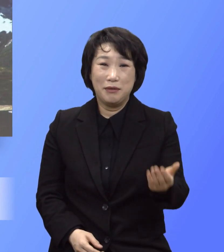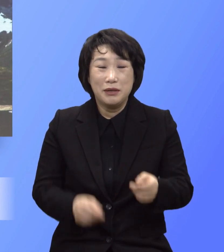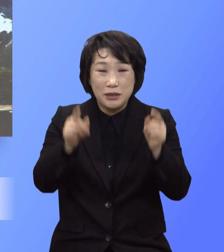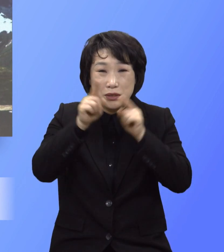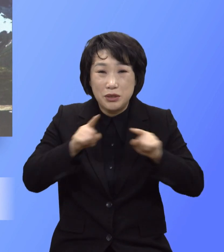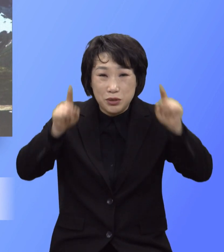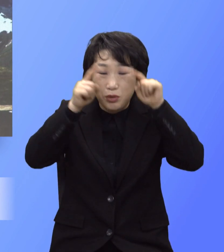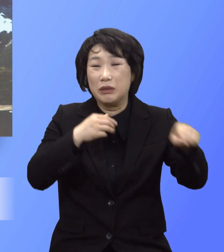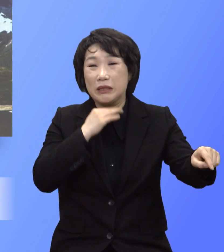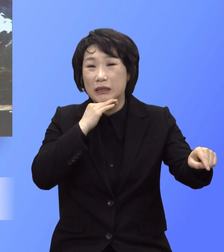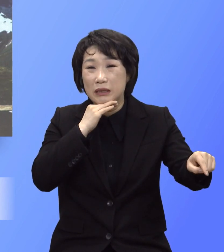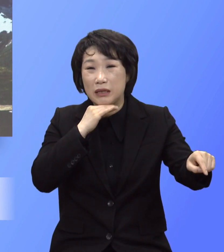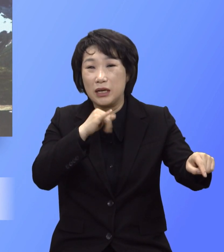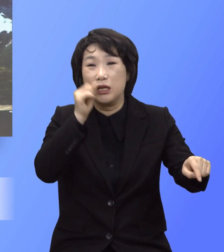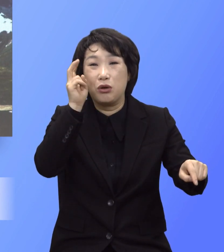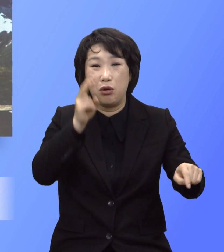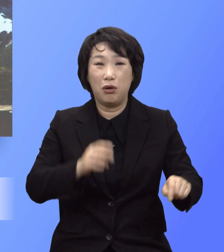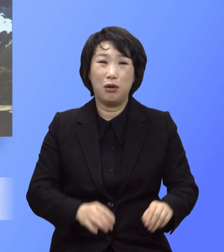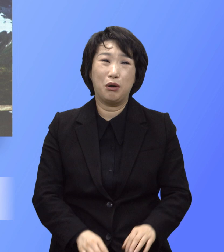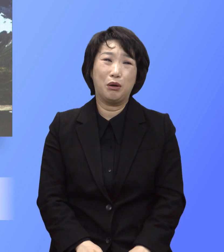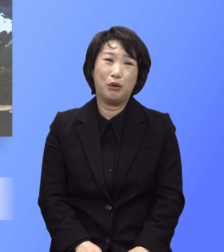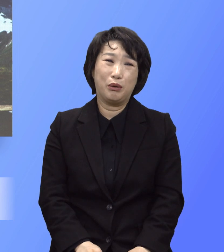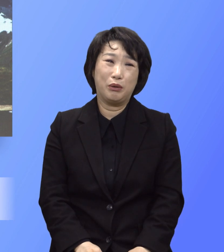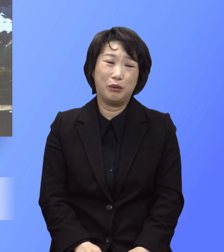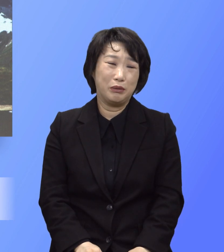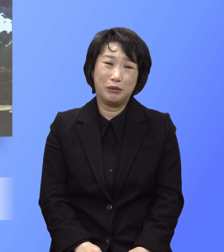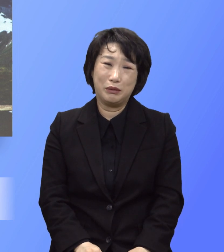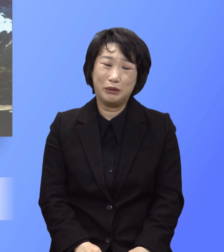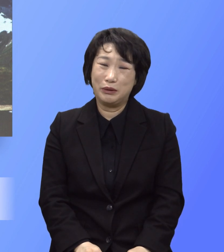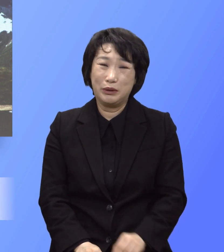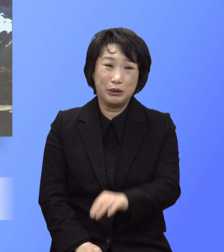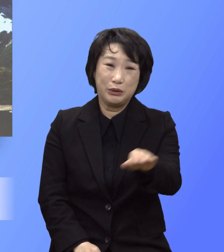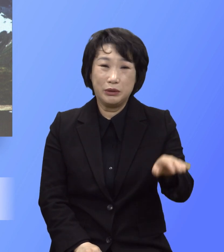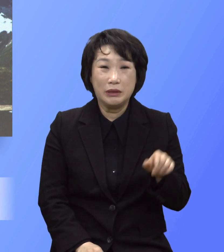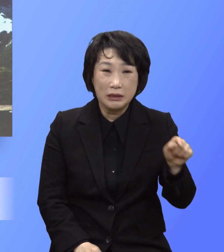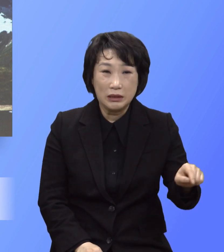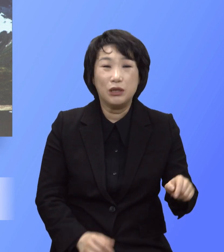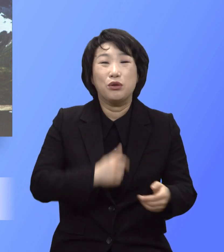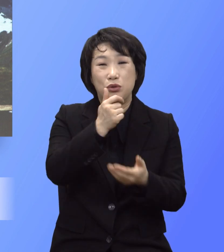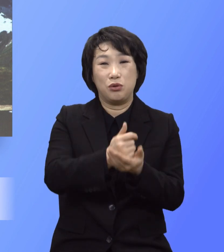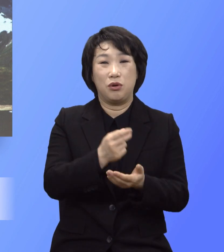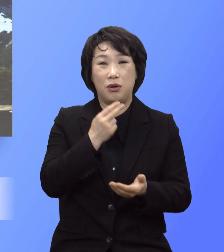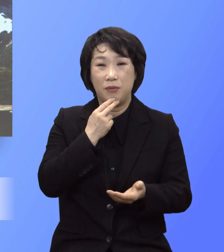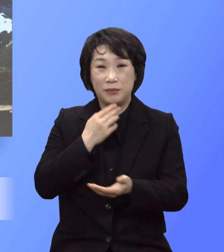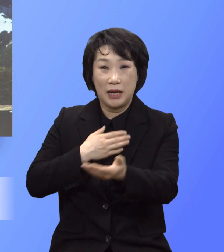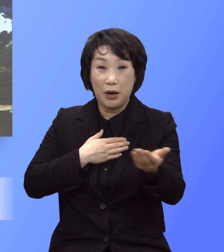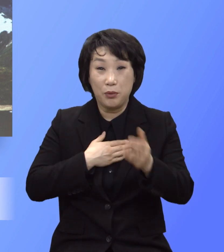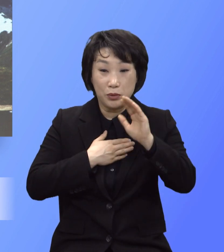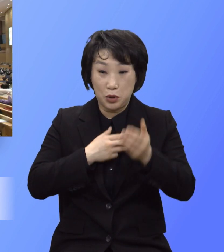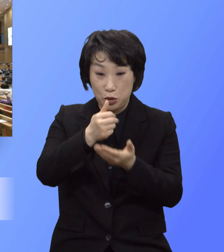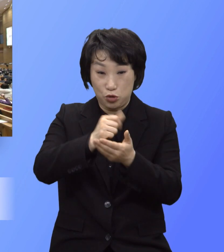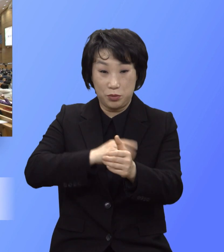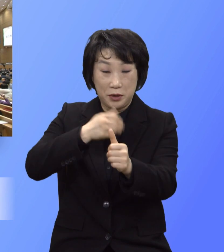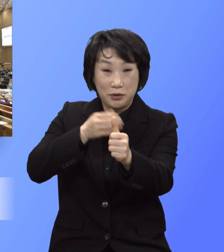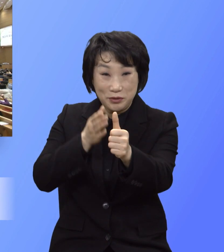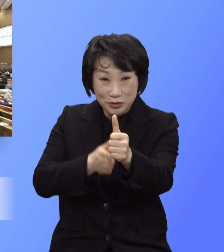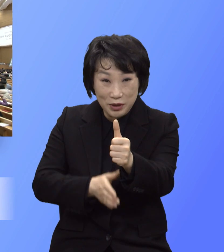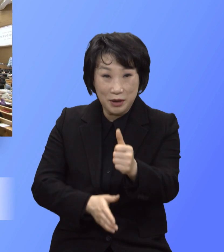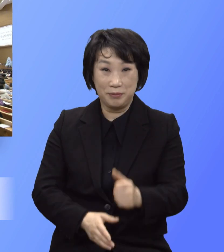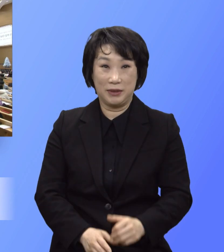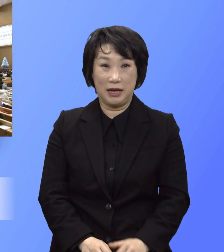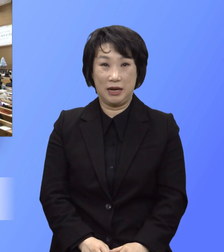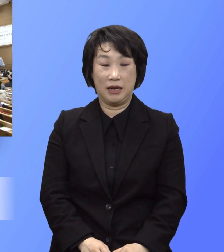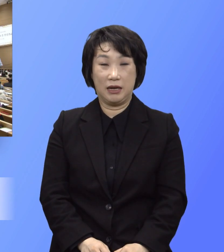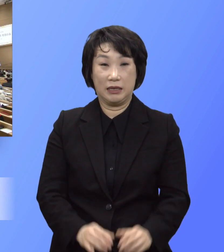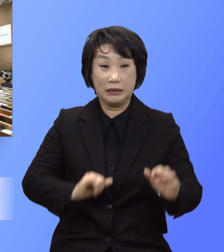지옥은 당신을 삼키고 말 것이라 이 말입니다. 우리는 절대 속지 않는 여러분 되기를 주님의 이름으로 축원합니다.